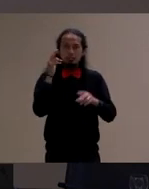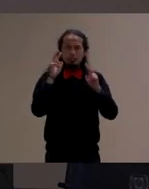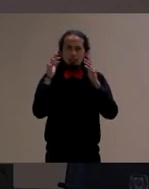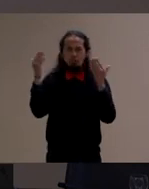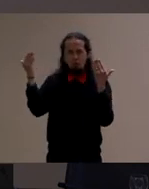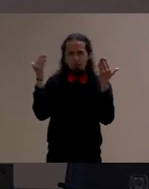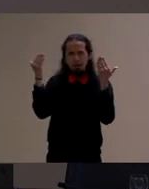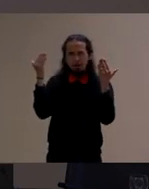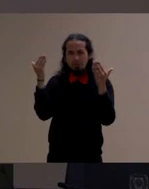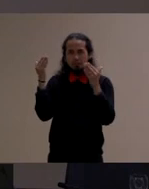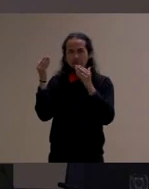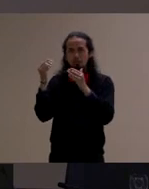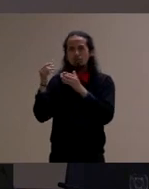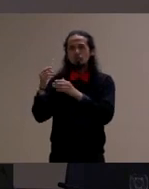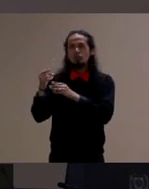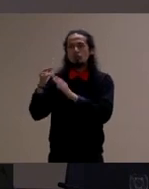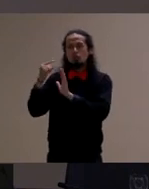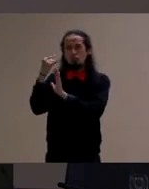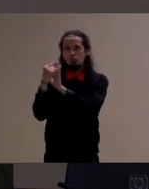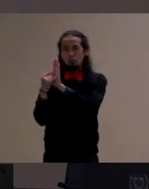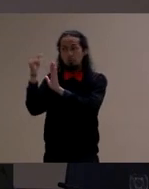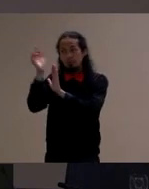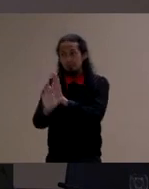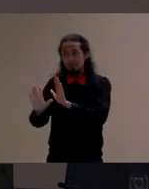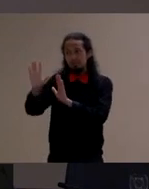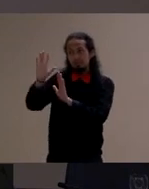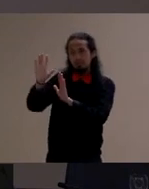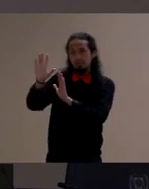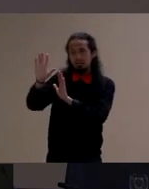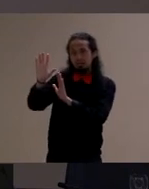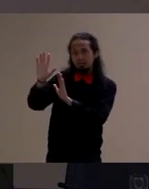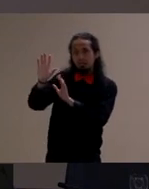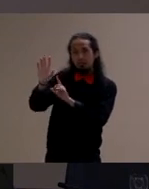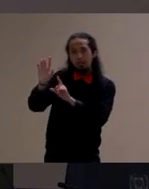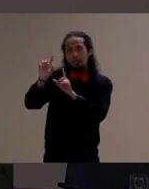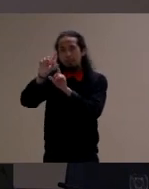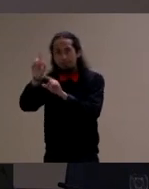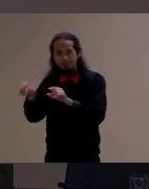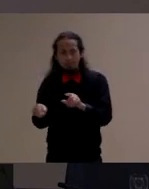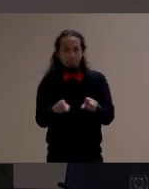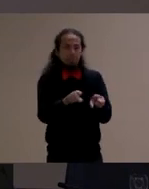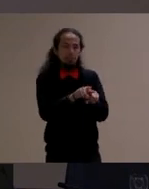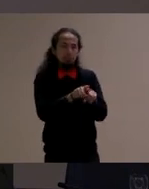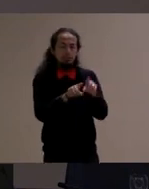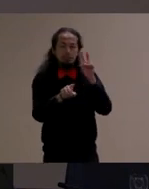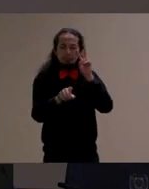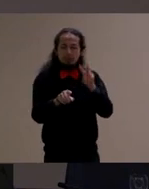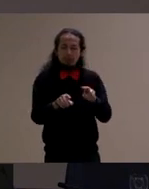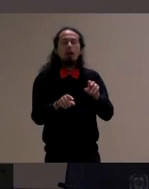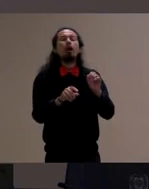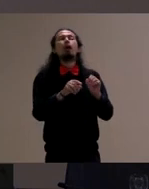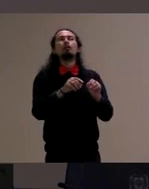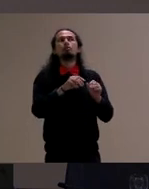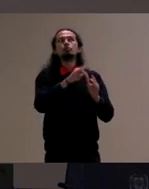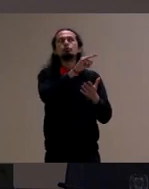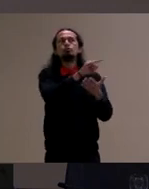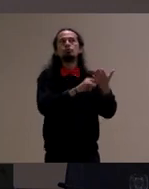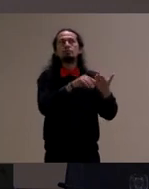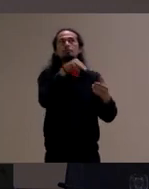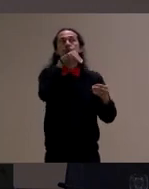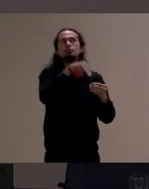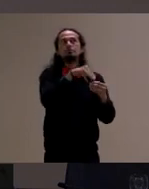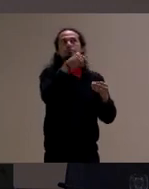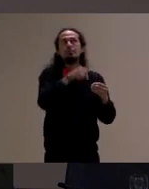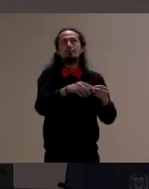Nacional mandatário né que era bem necesser ao mesmo tempo reafirmava vamos o documento da